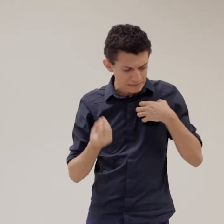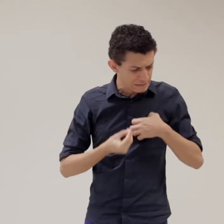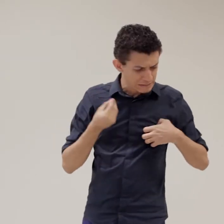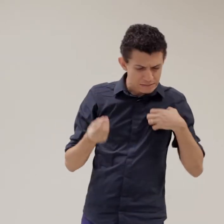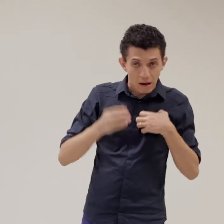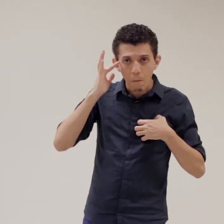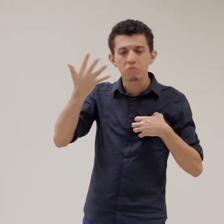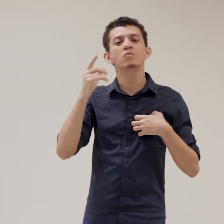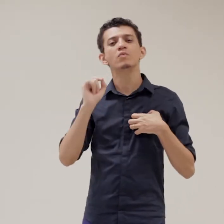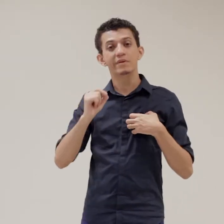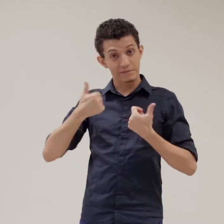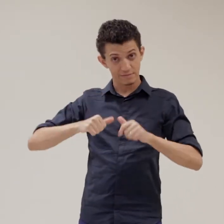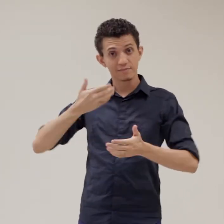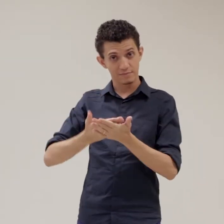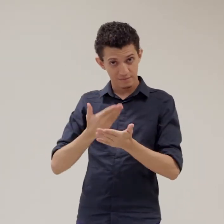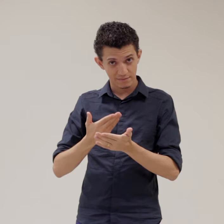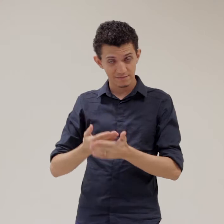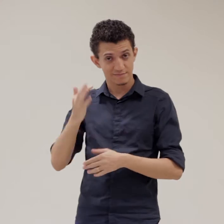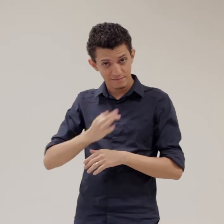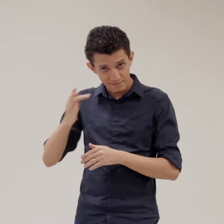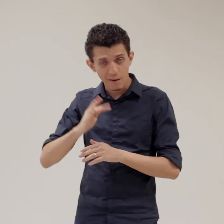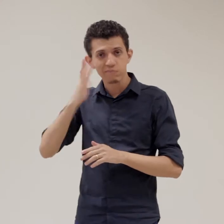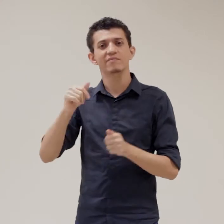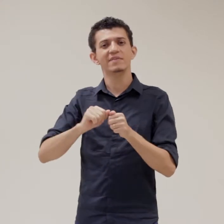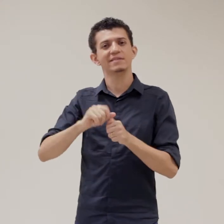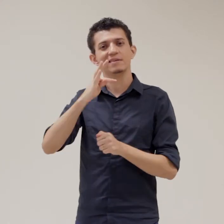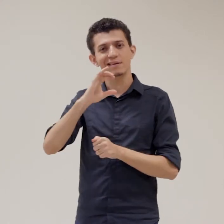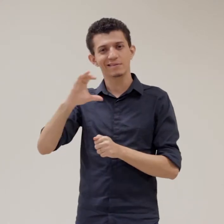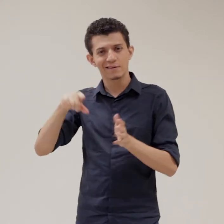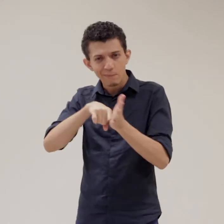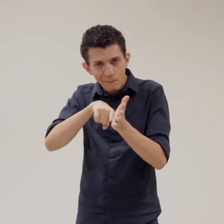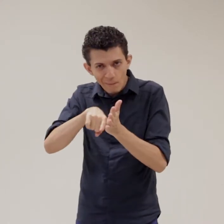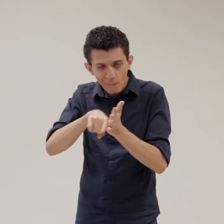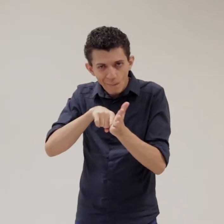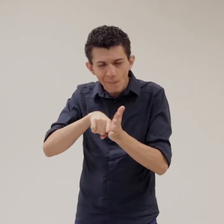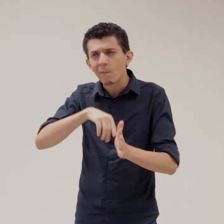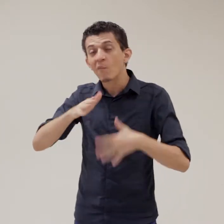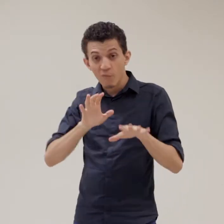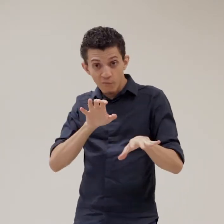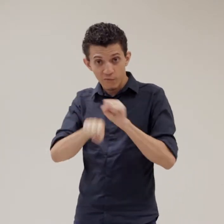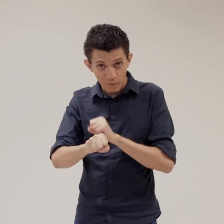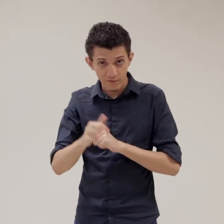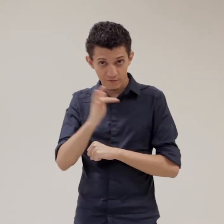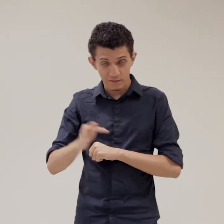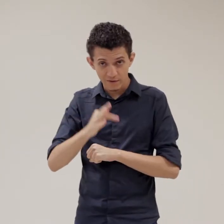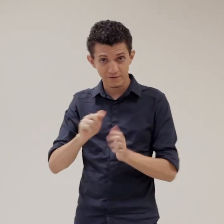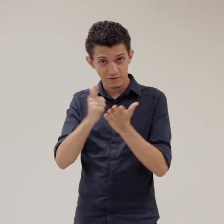de conclusão de curso foi a produção de um telejornal na linguagem dos surdos, conta Saulo. Em 2002, participou do